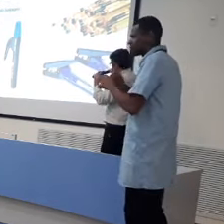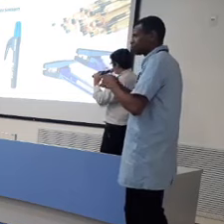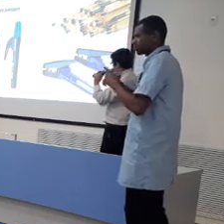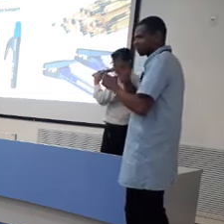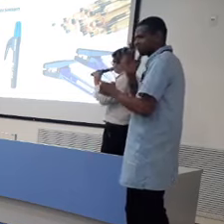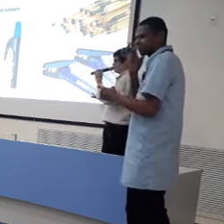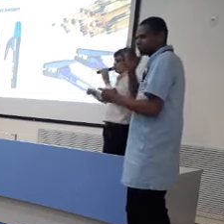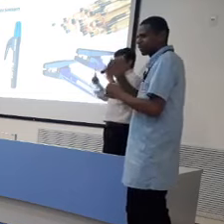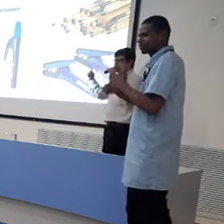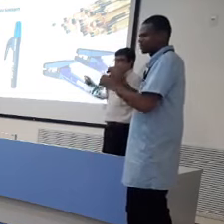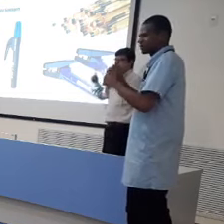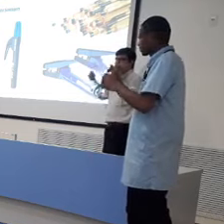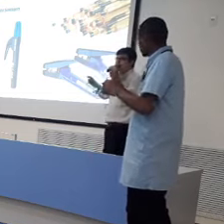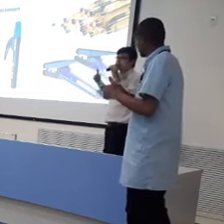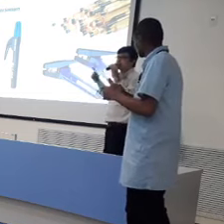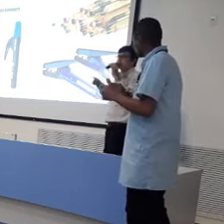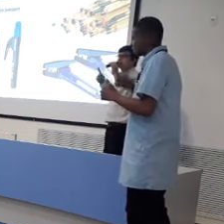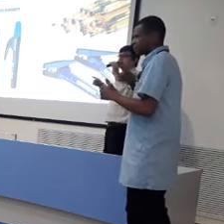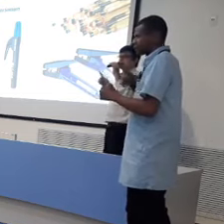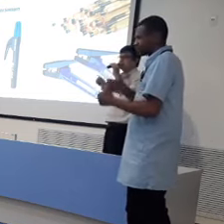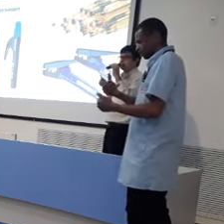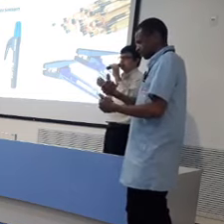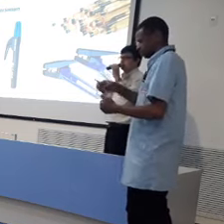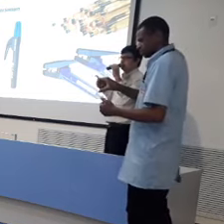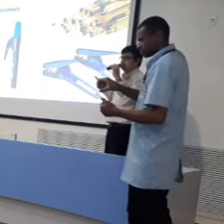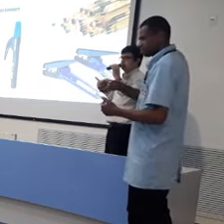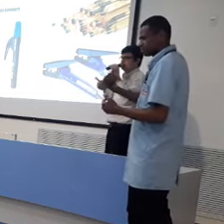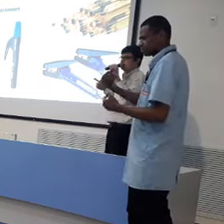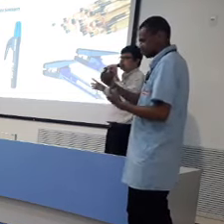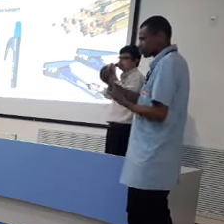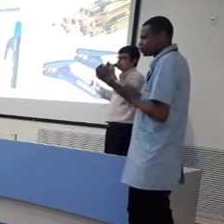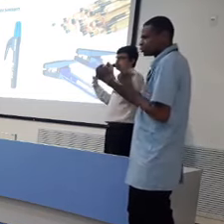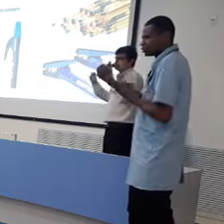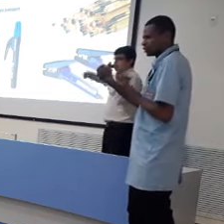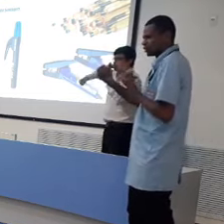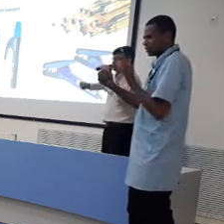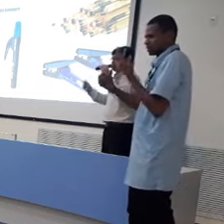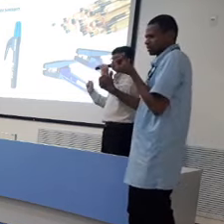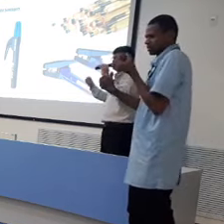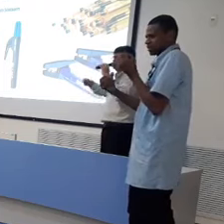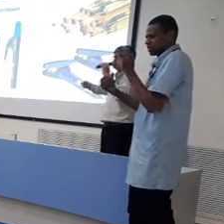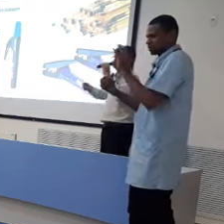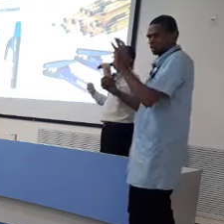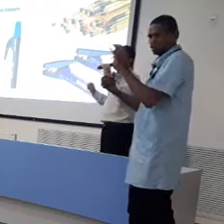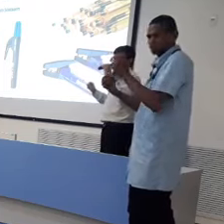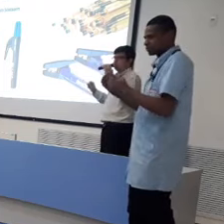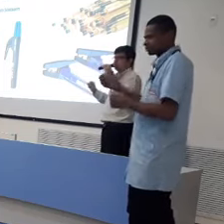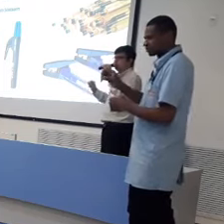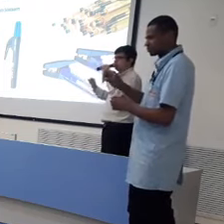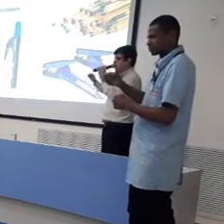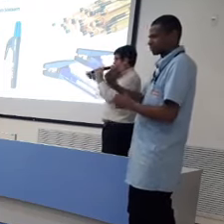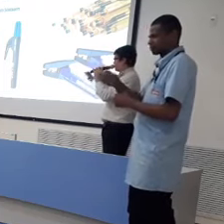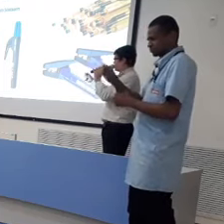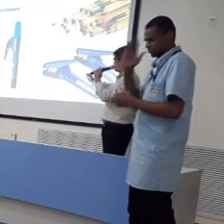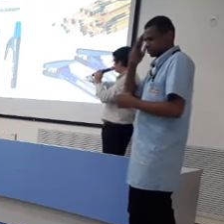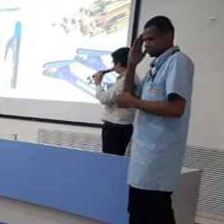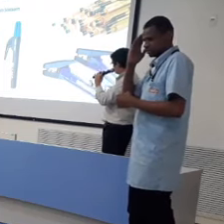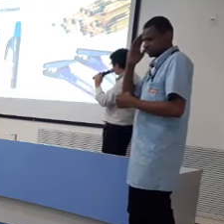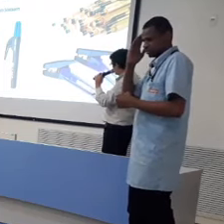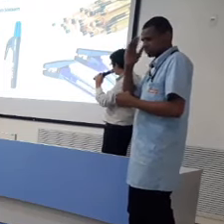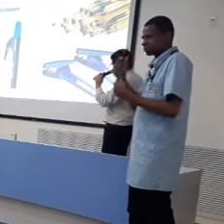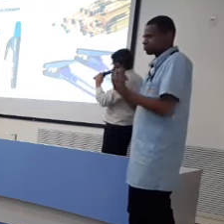nessa parte final, ela gira 360. Então você não precisa ficar girando o cabo com a mão. Quando